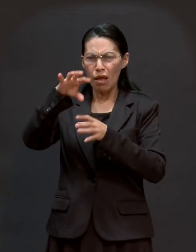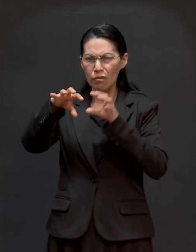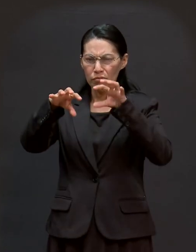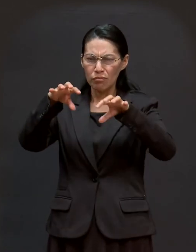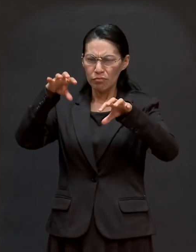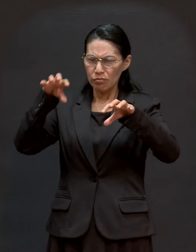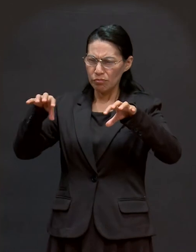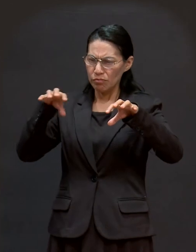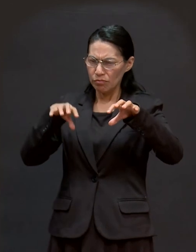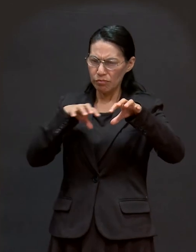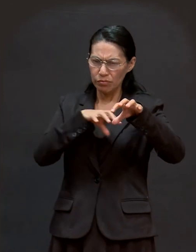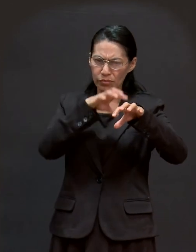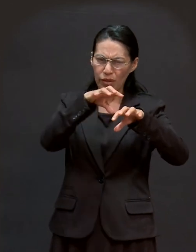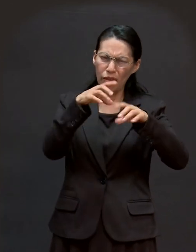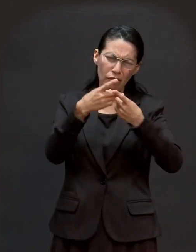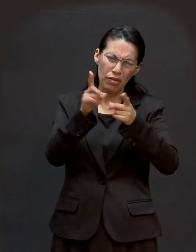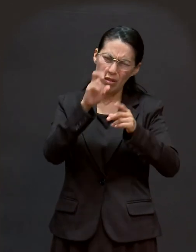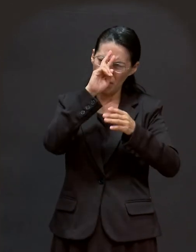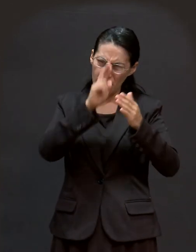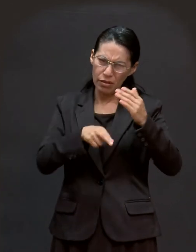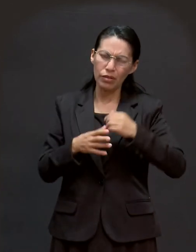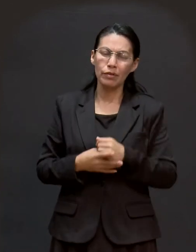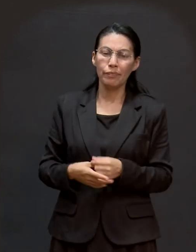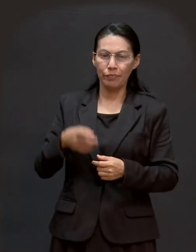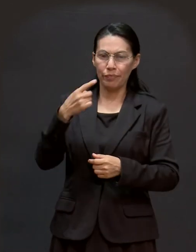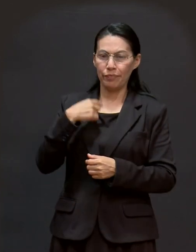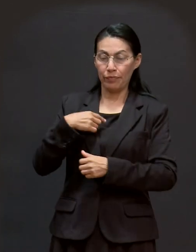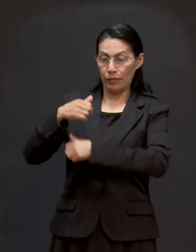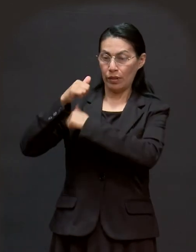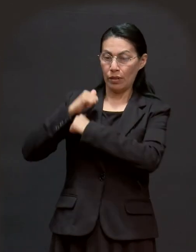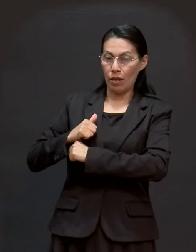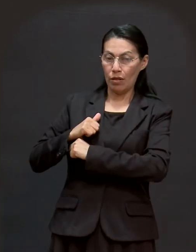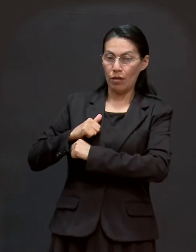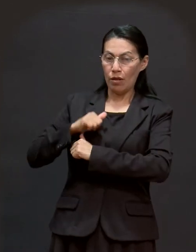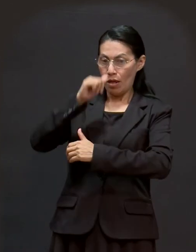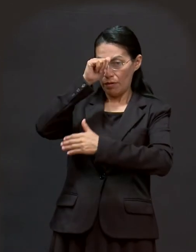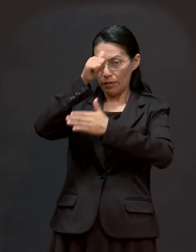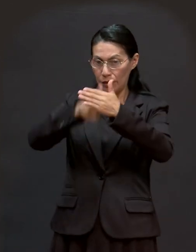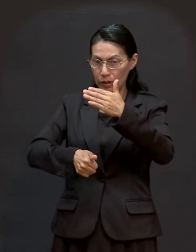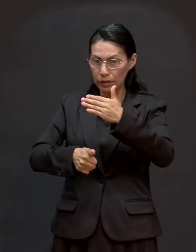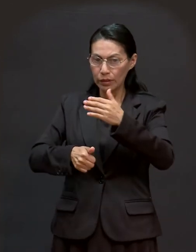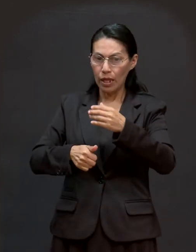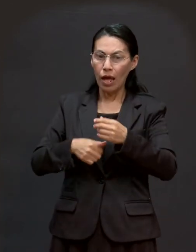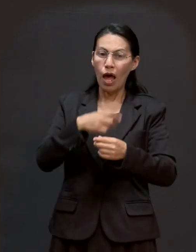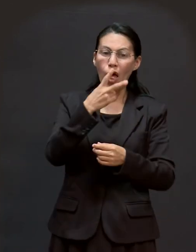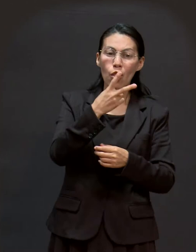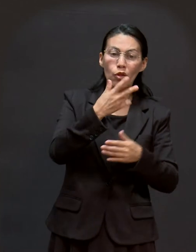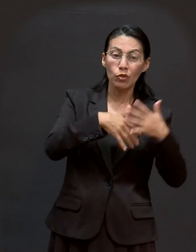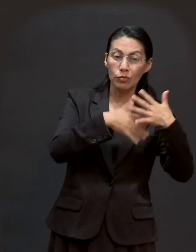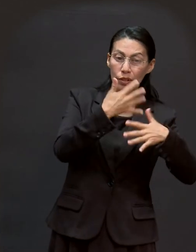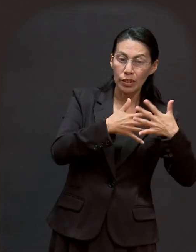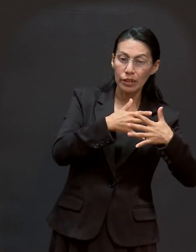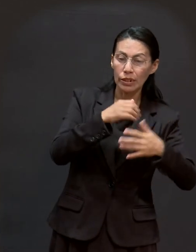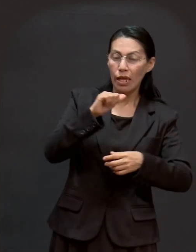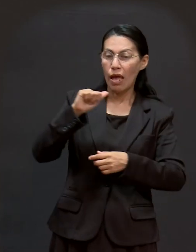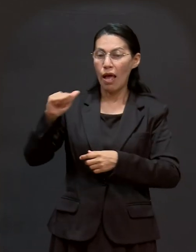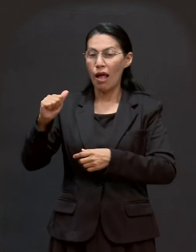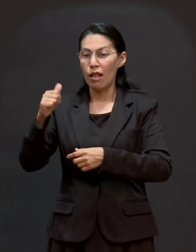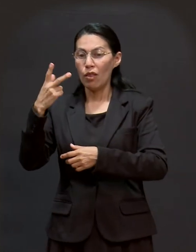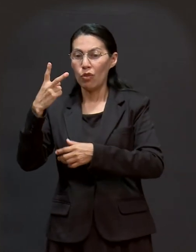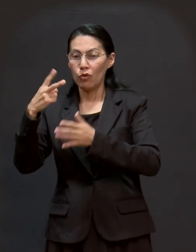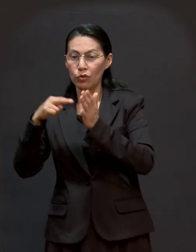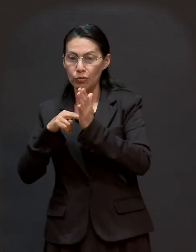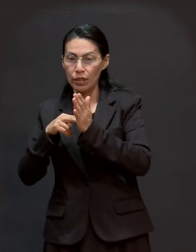y mi responsabilidad era coordinar la reunión de los adventistas yo coordine esas reuniones desde el 2015 hasta el